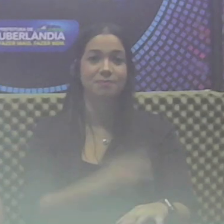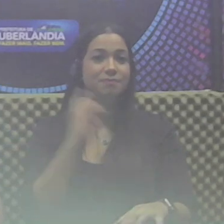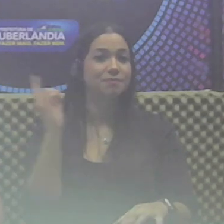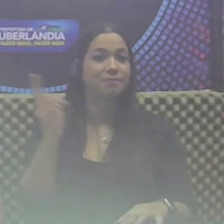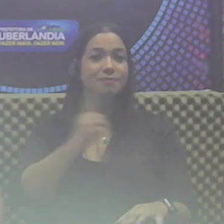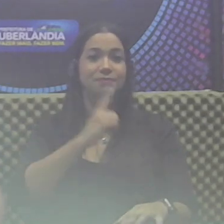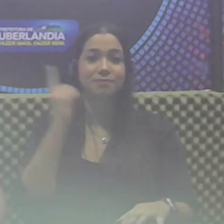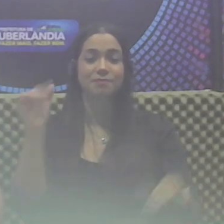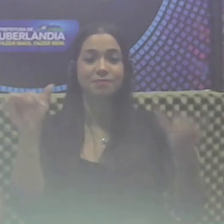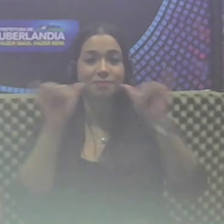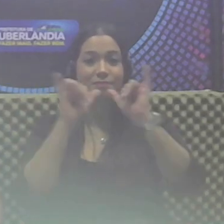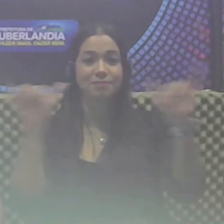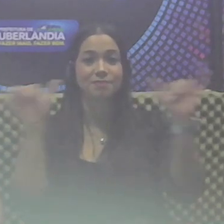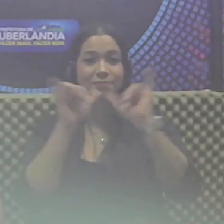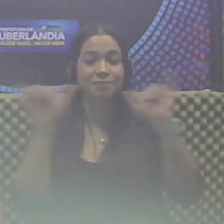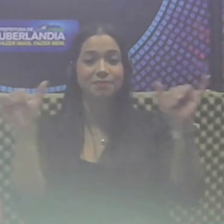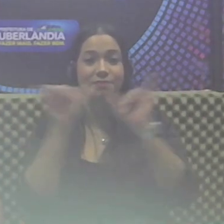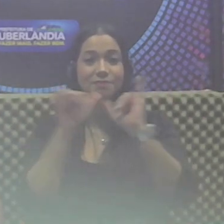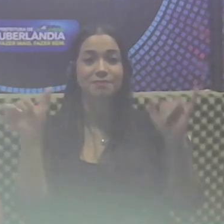Giro de